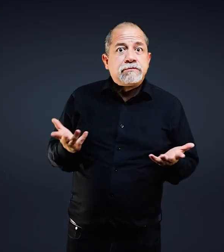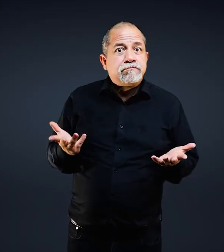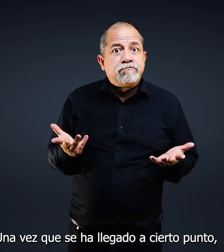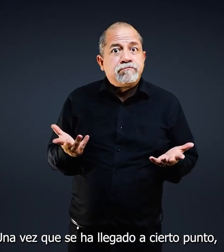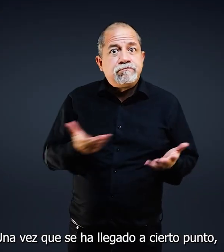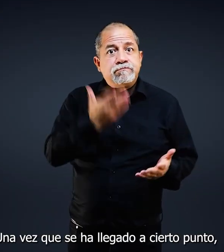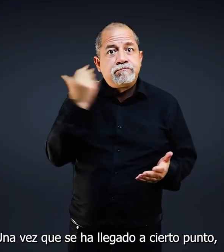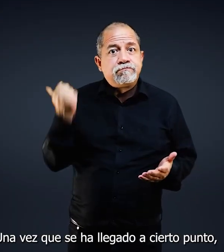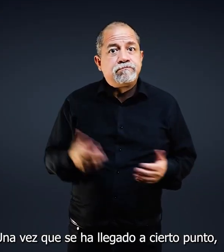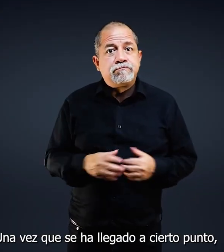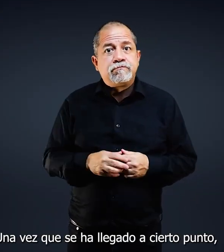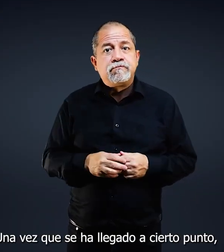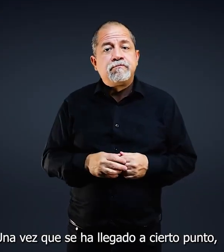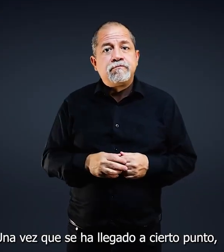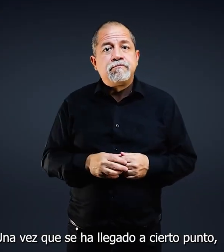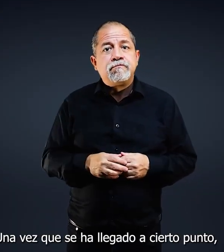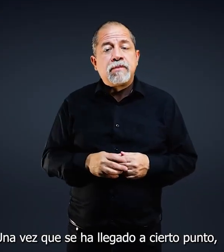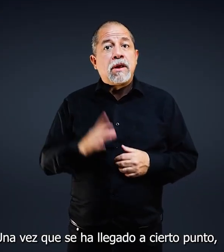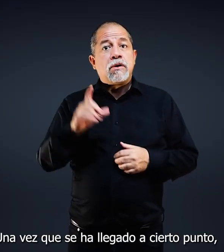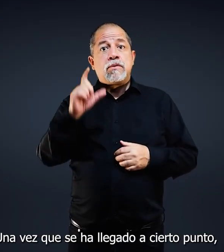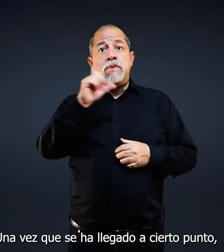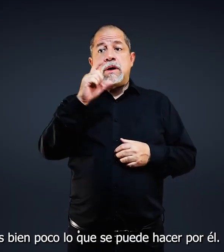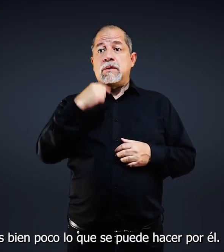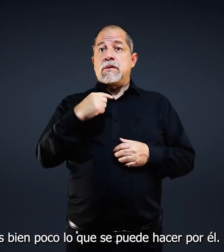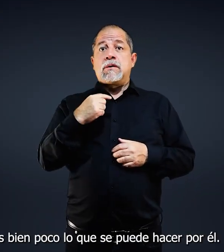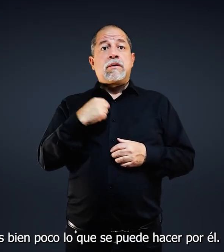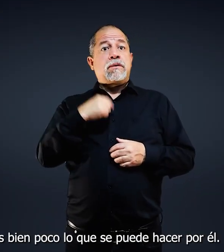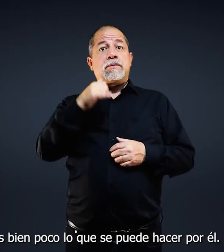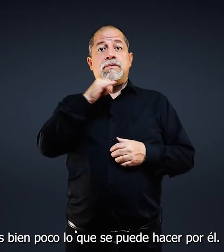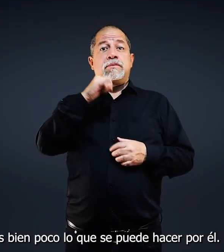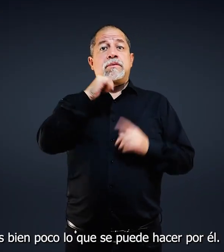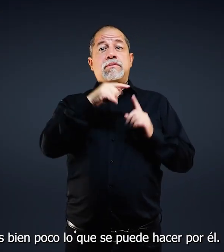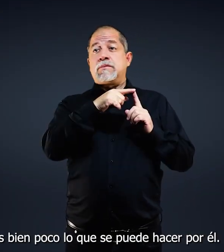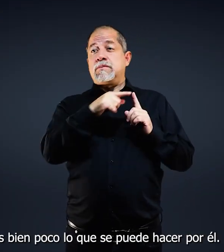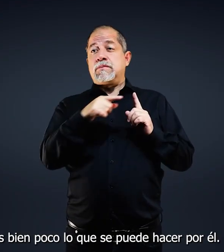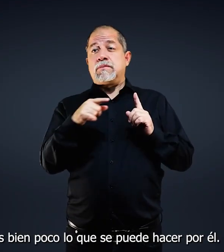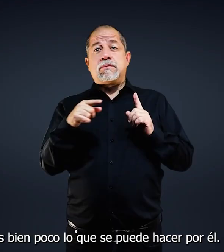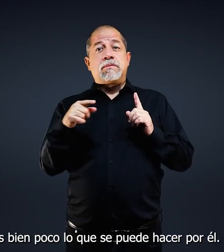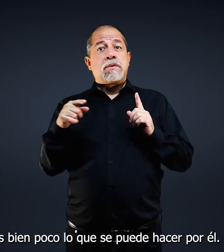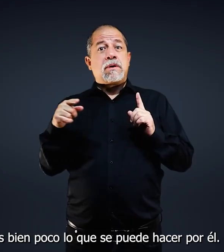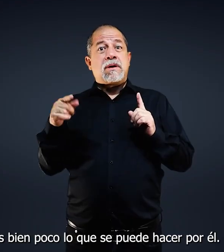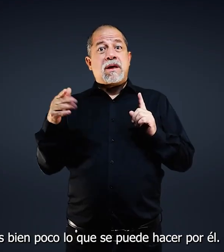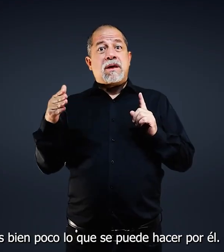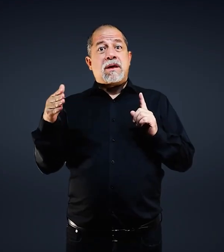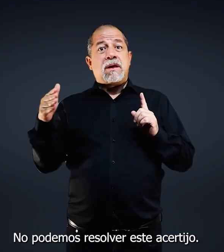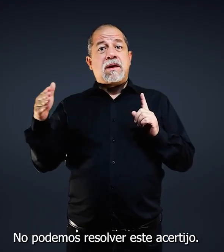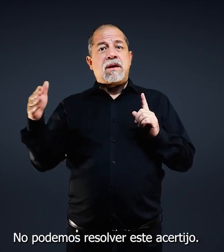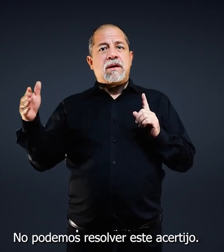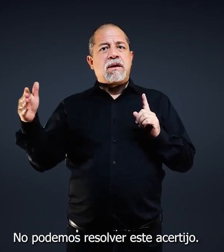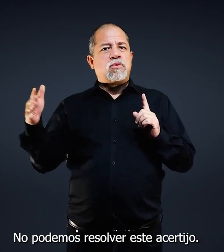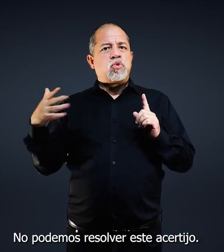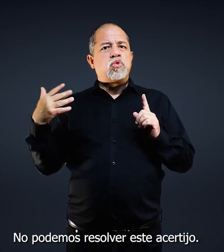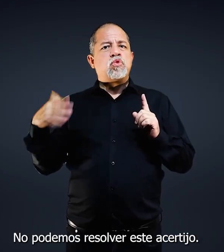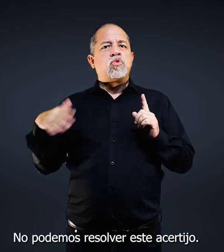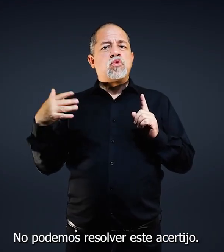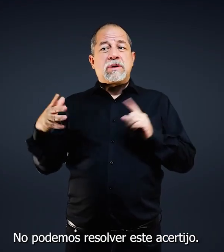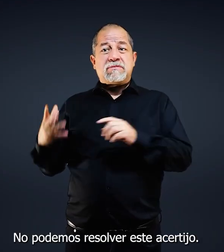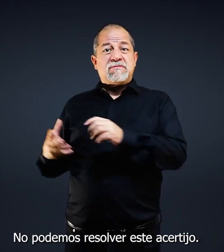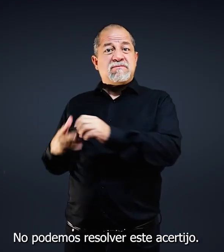Una vez que se ha llegado a cierto punto, es bien poco lo que se puede hacer por él. No podemos resolver este acertijo.